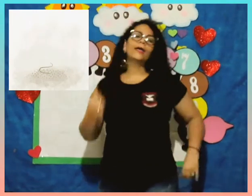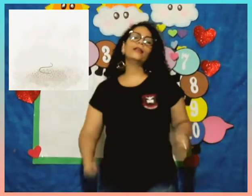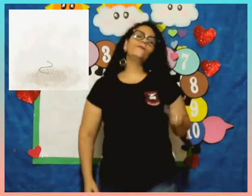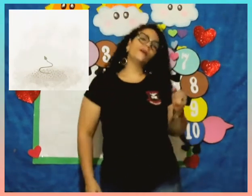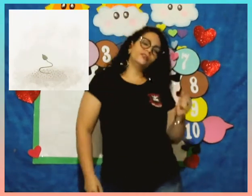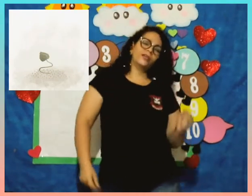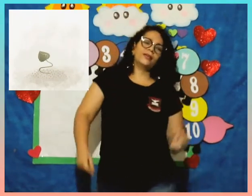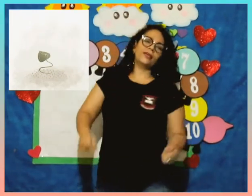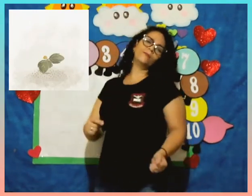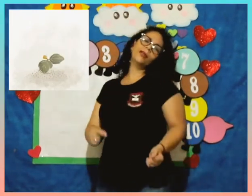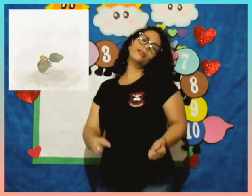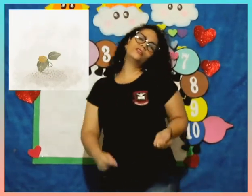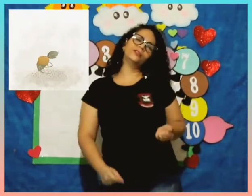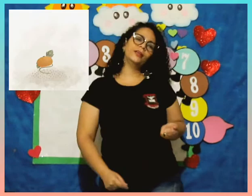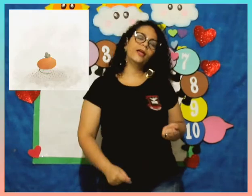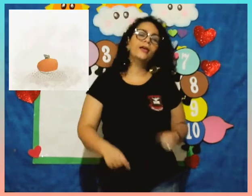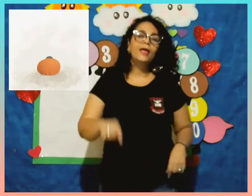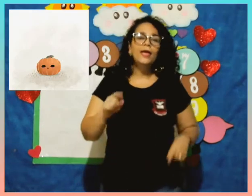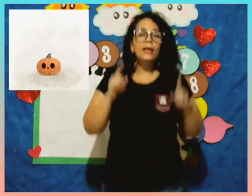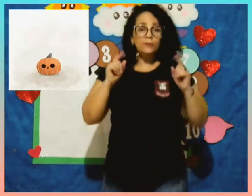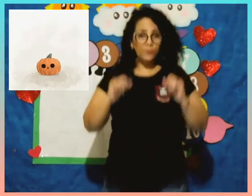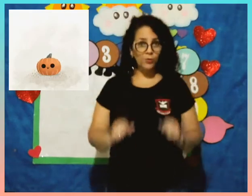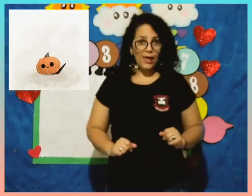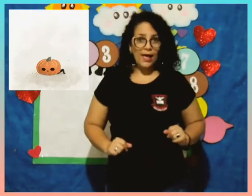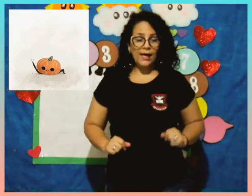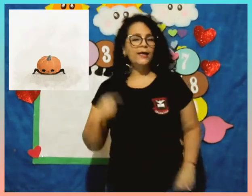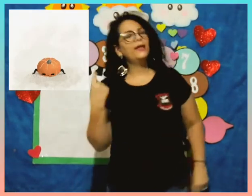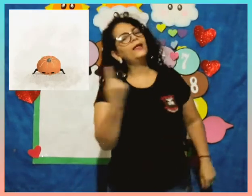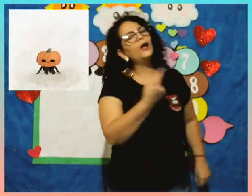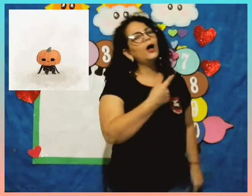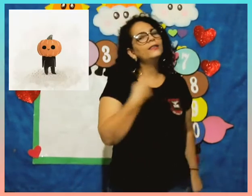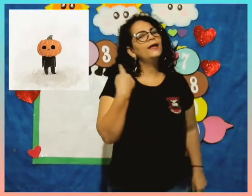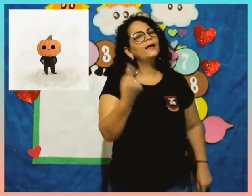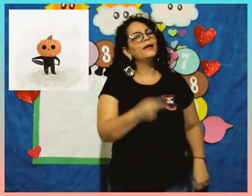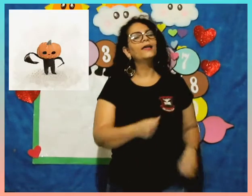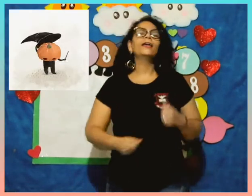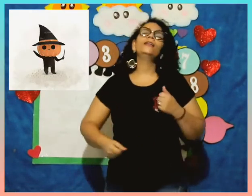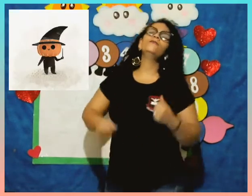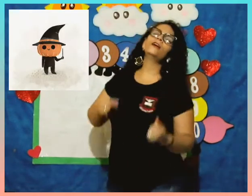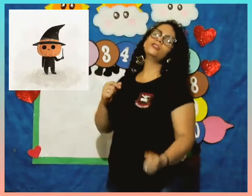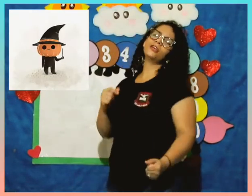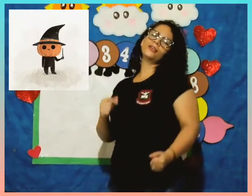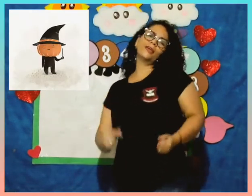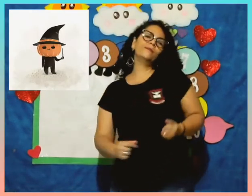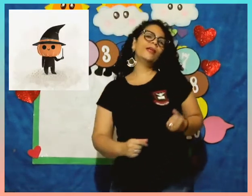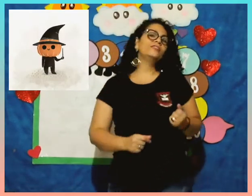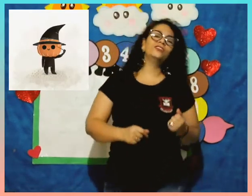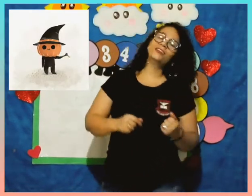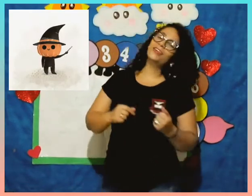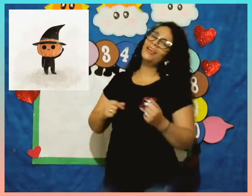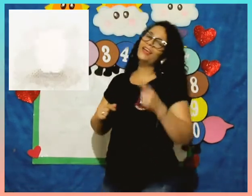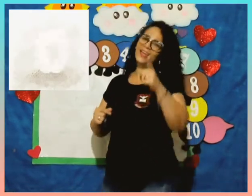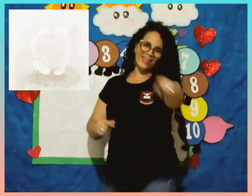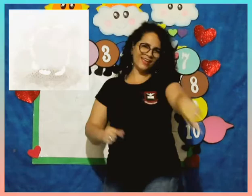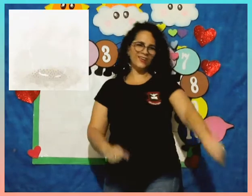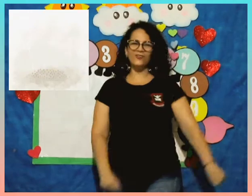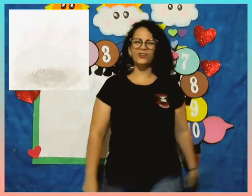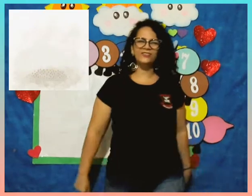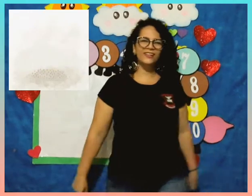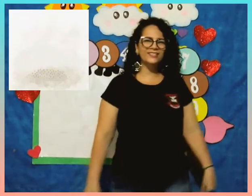ele faz requebradinha Ele pula, ele roda, ele faz requebradinha Eu gosto dessa